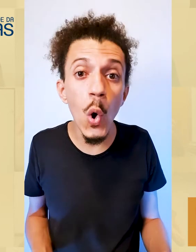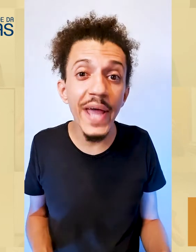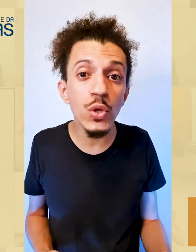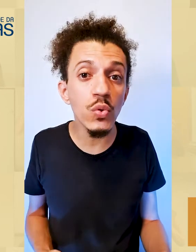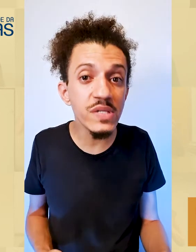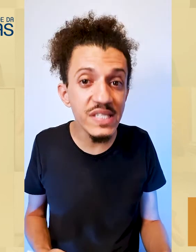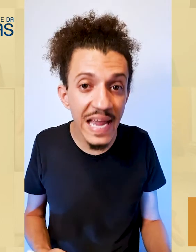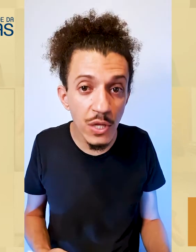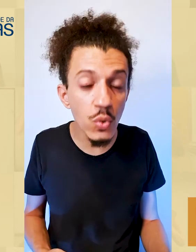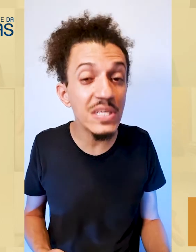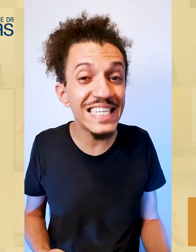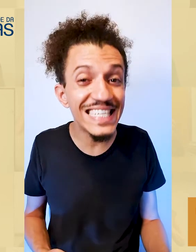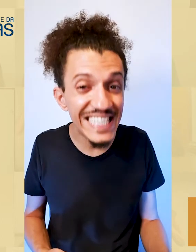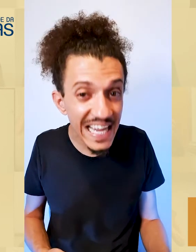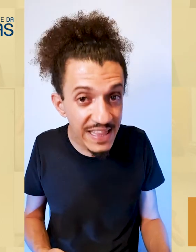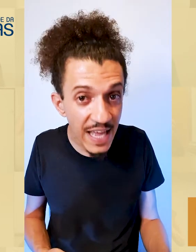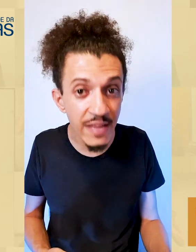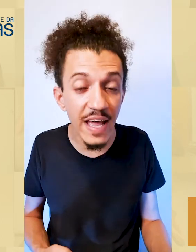de